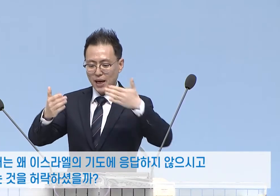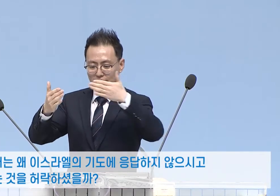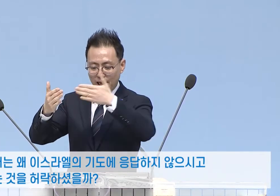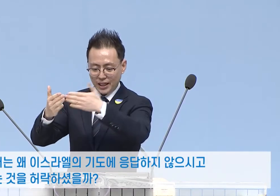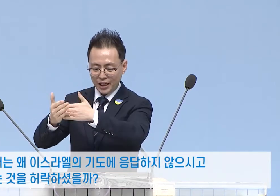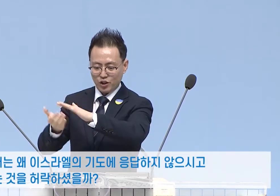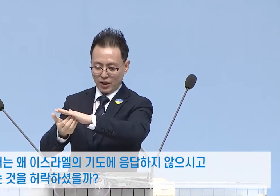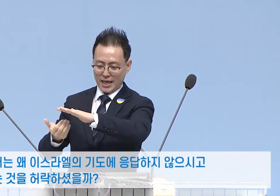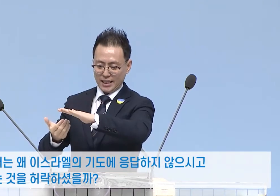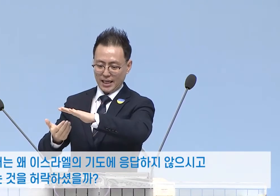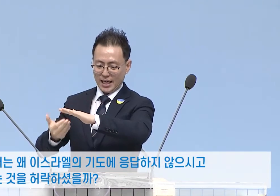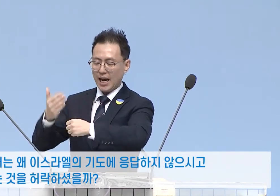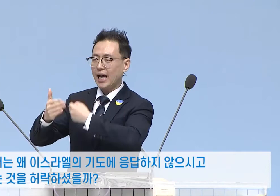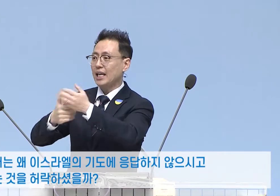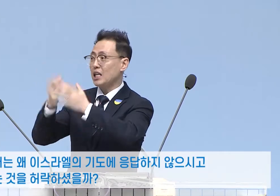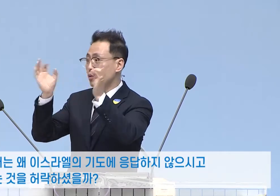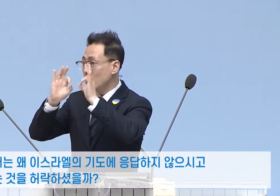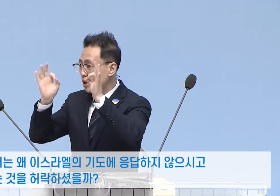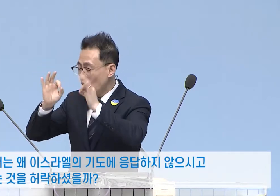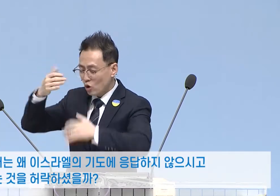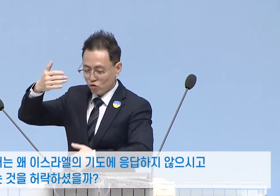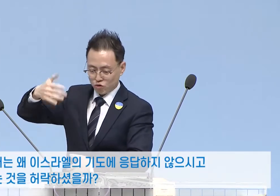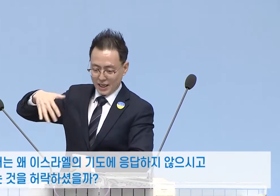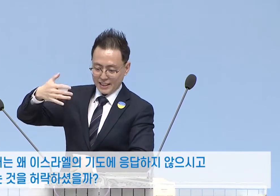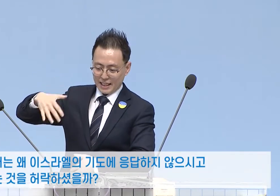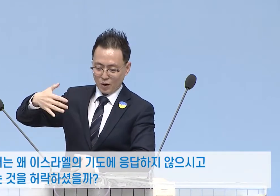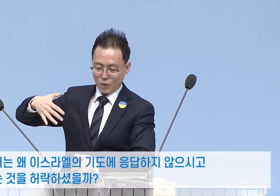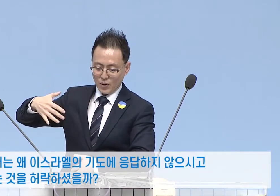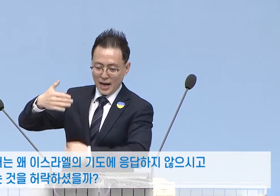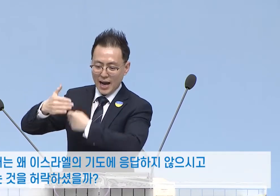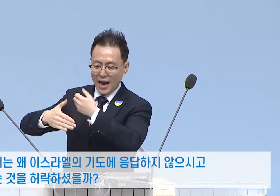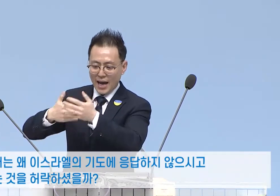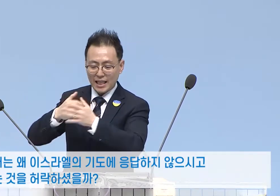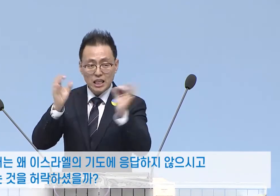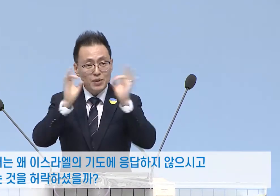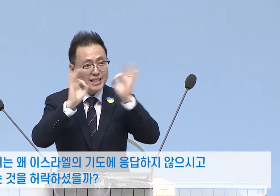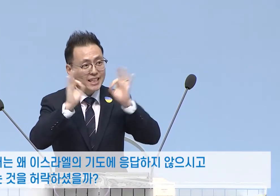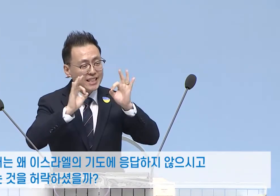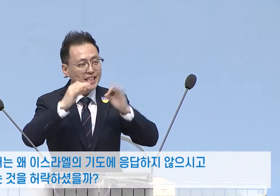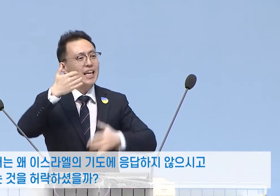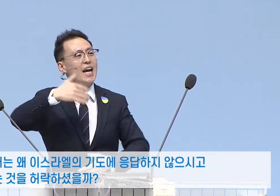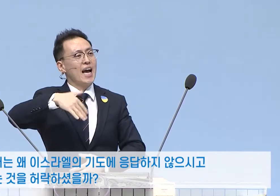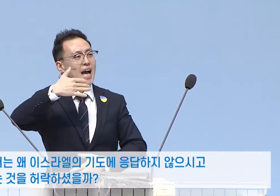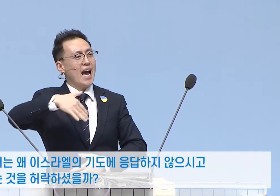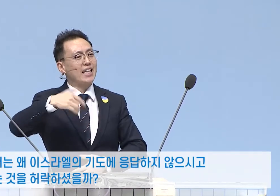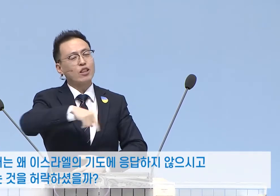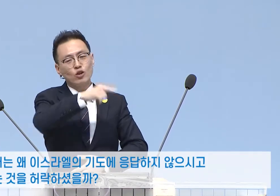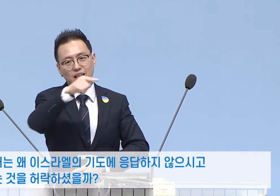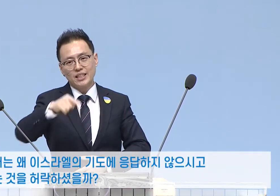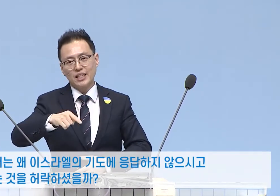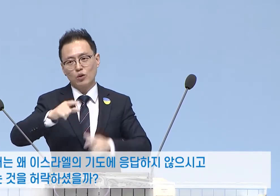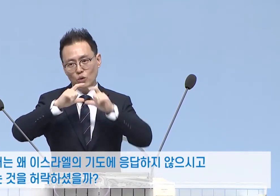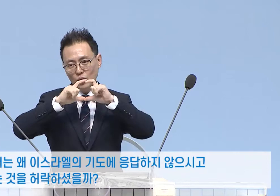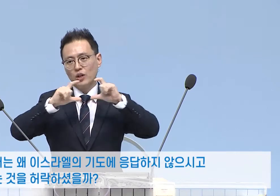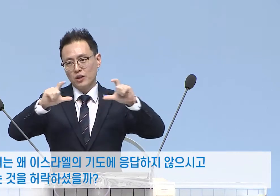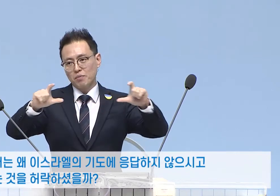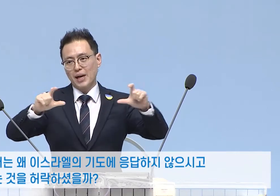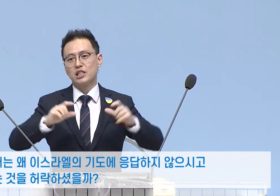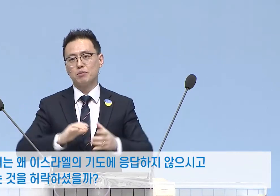심판에 이르기 전까지 하나님을 구하지 않았고 하나님을 찾지 않았던 자들이라고